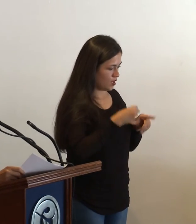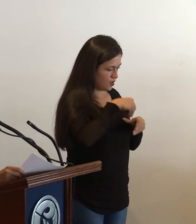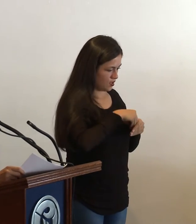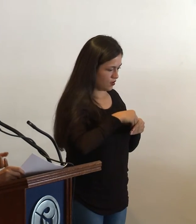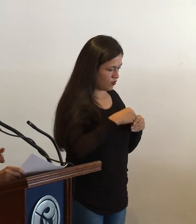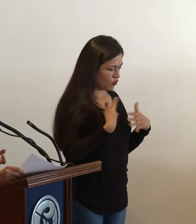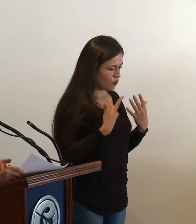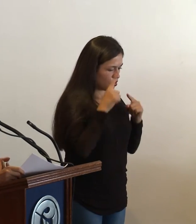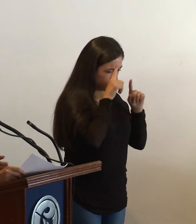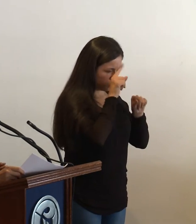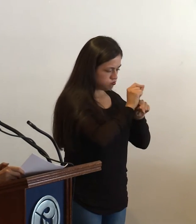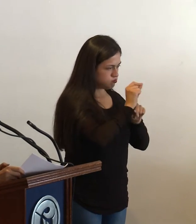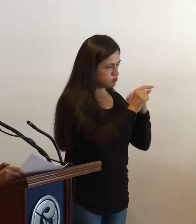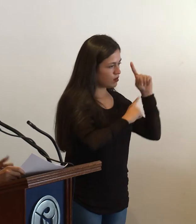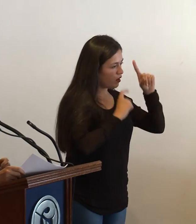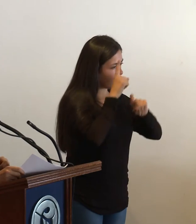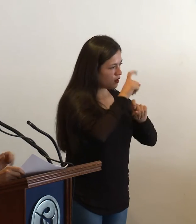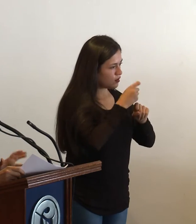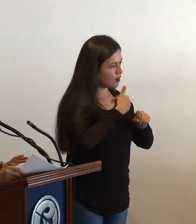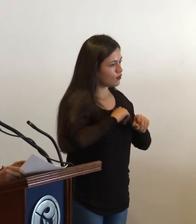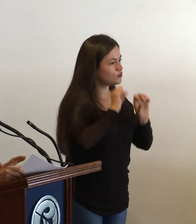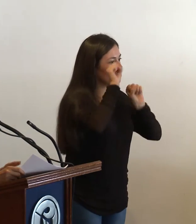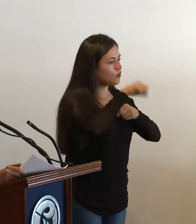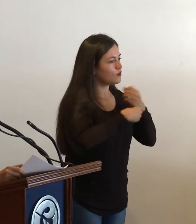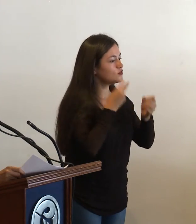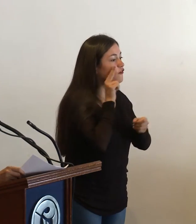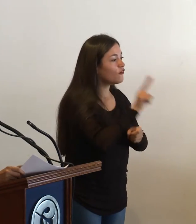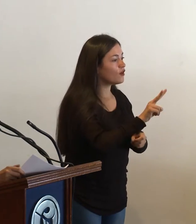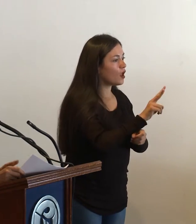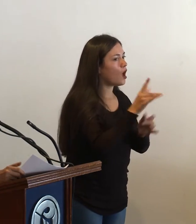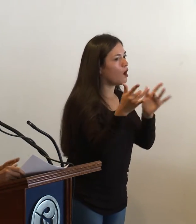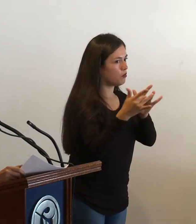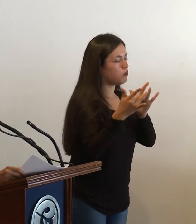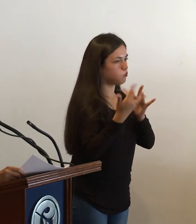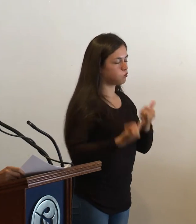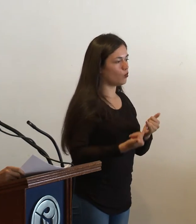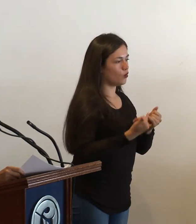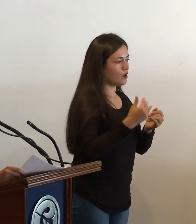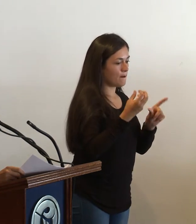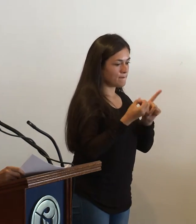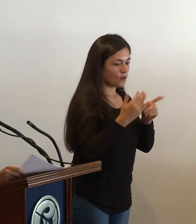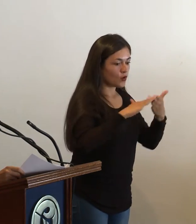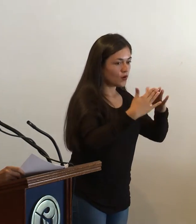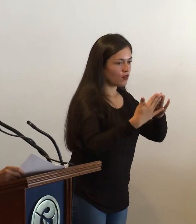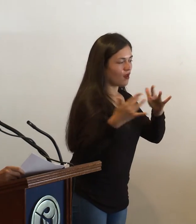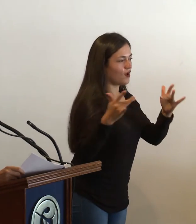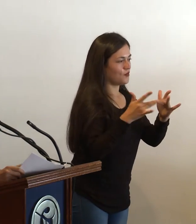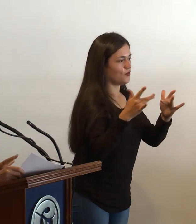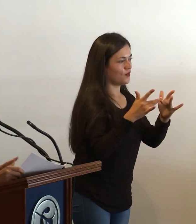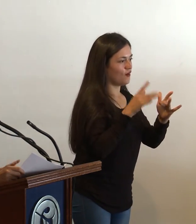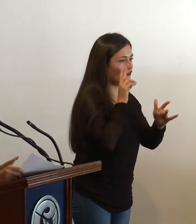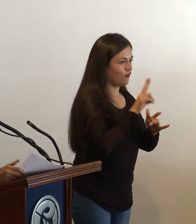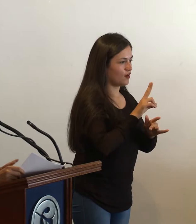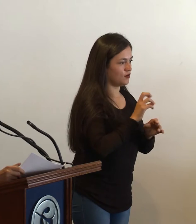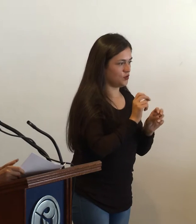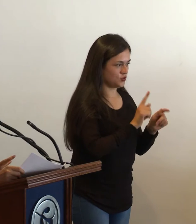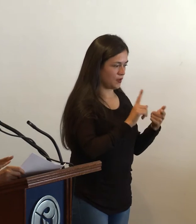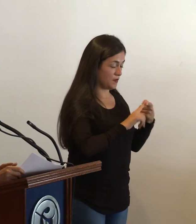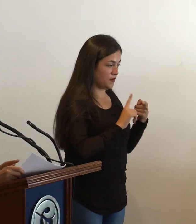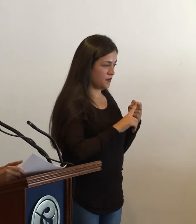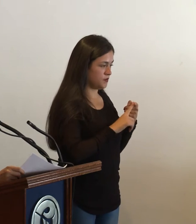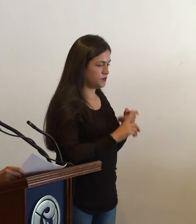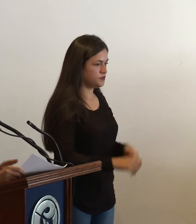una crítica desde adentro que nos permita ver la pertinencia hoy en día de la educación comunitaria. Y entonces lo